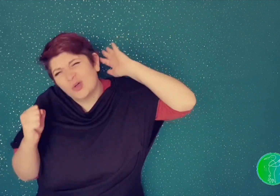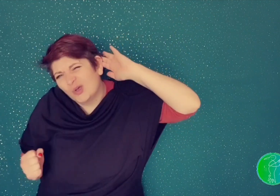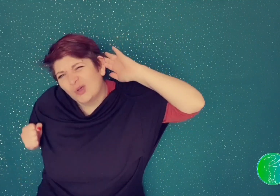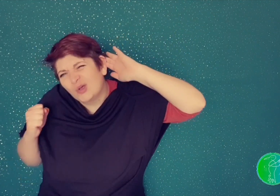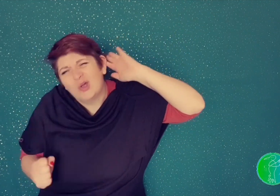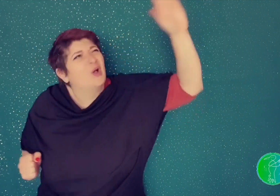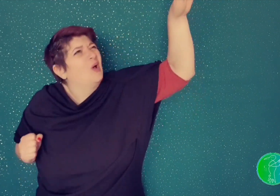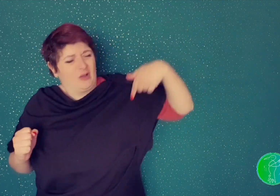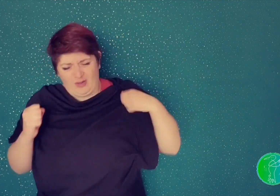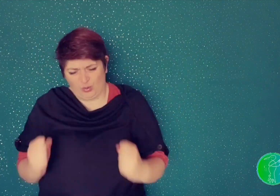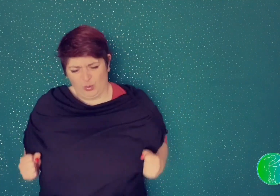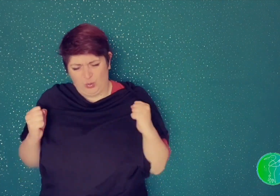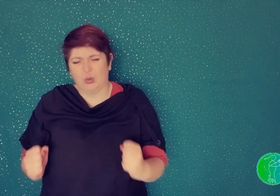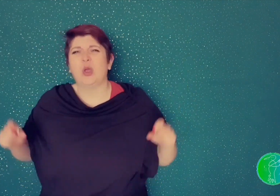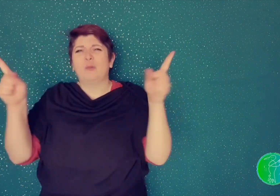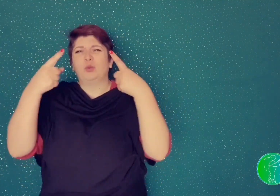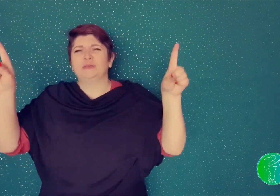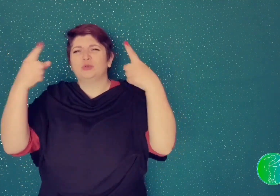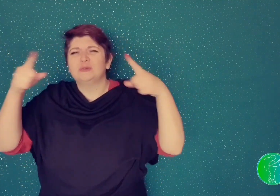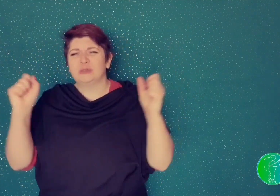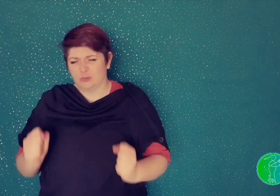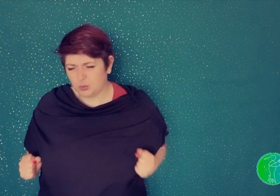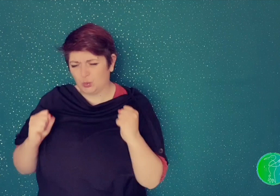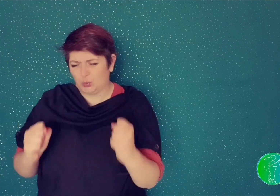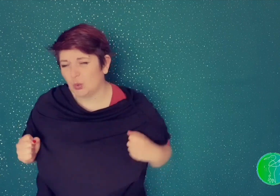Que dites-vous demanda à son tour un grillon.